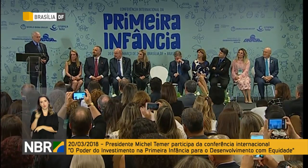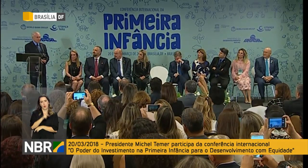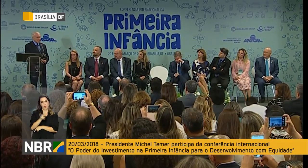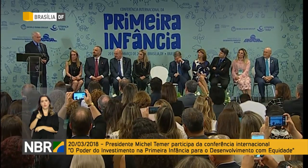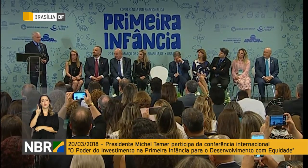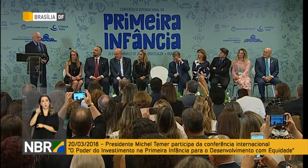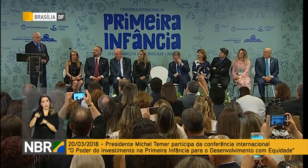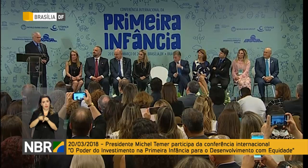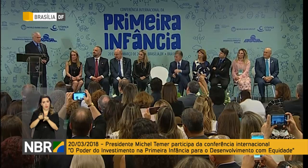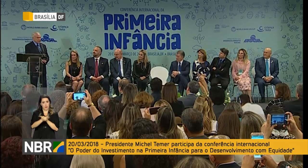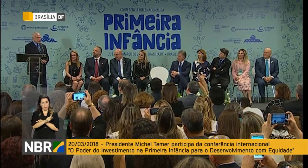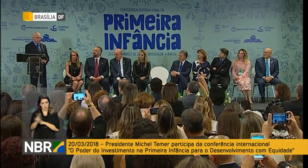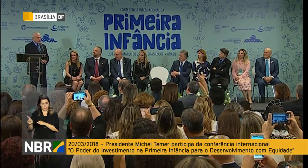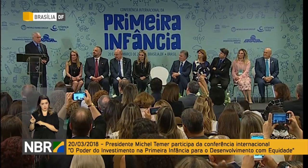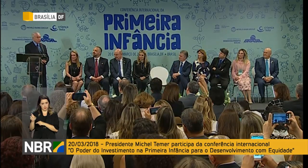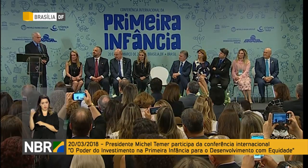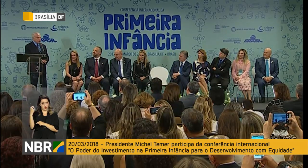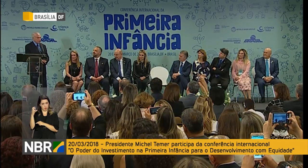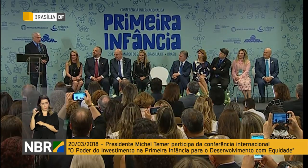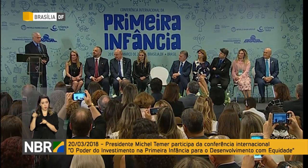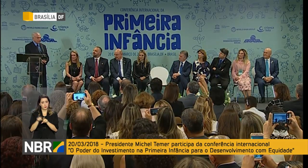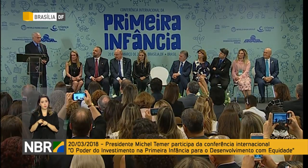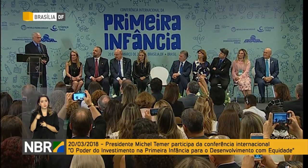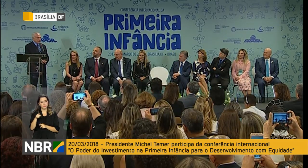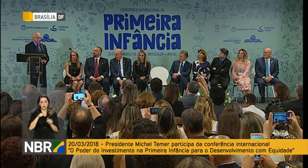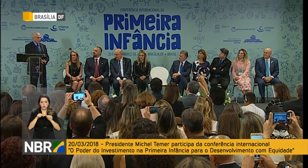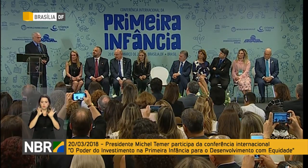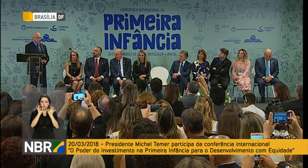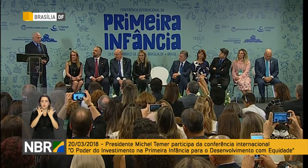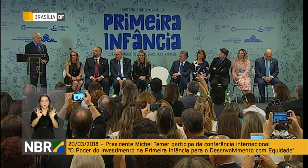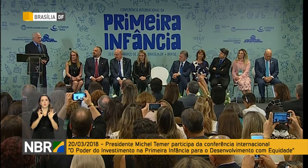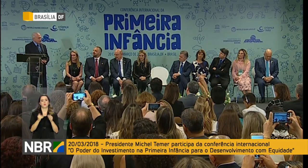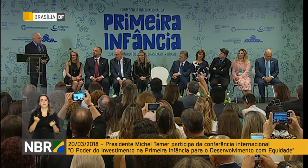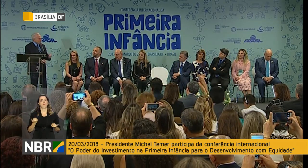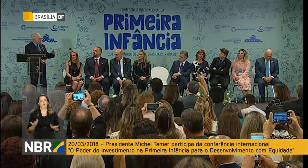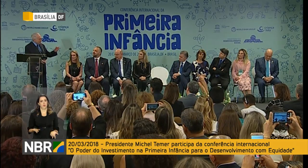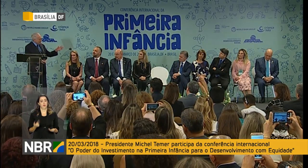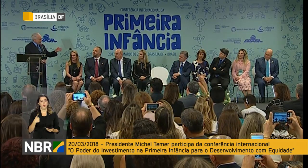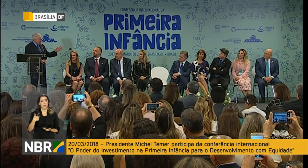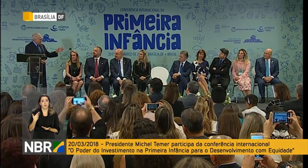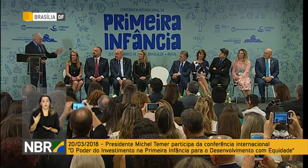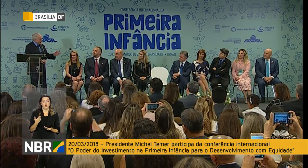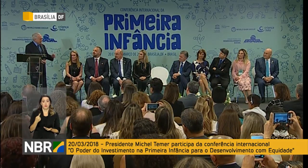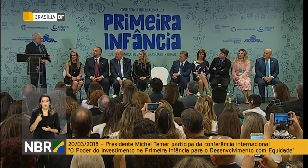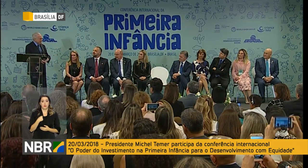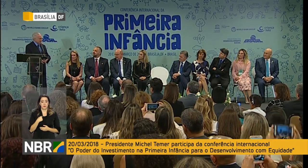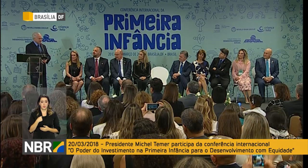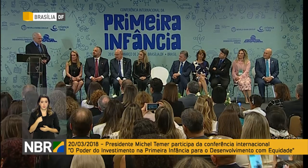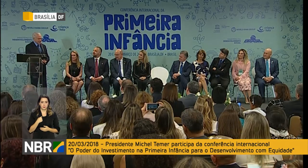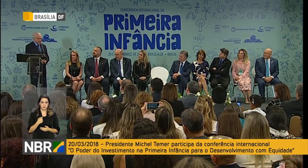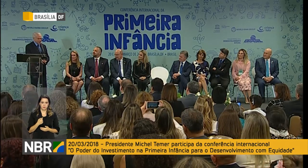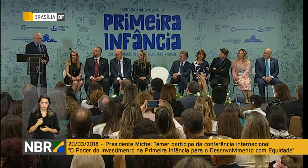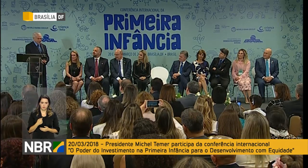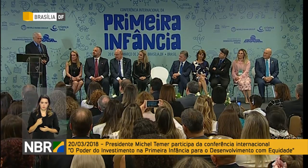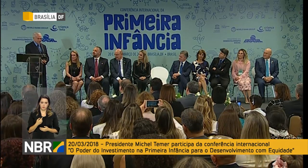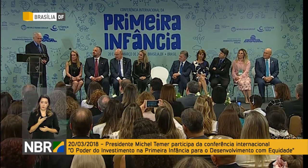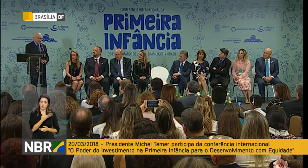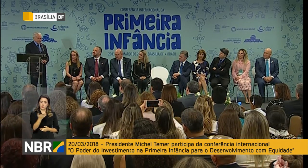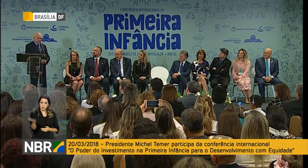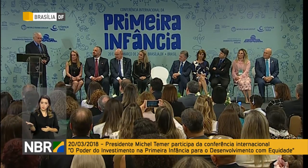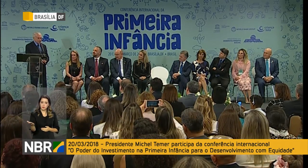E com uma atividade muito produtiva. Portanto, eu estendo a